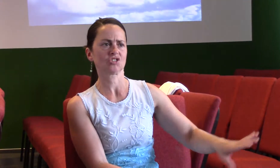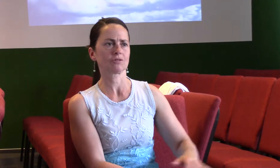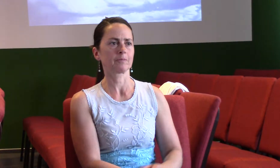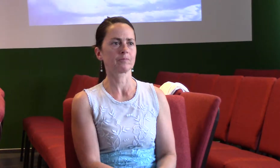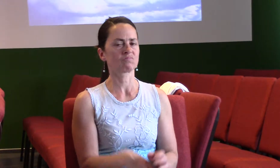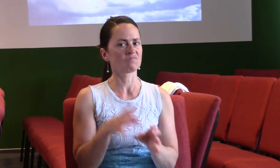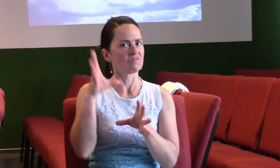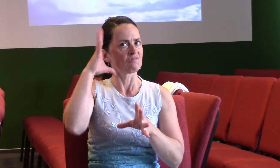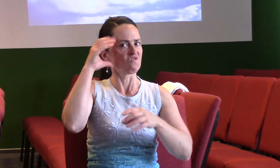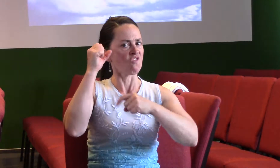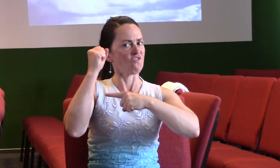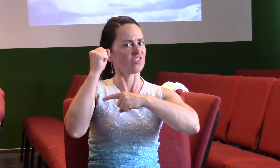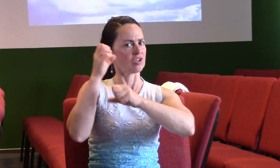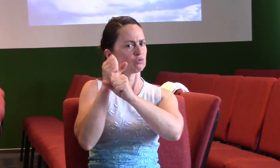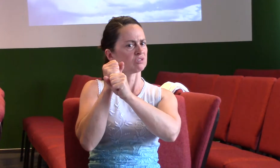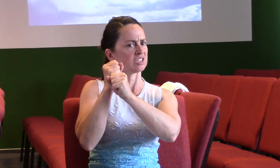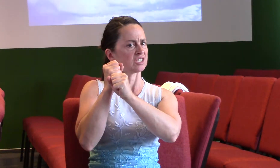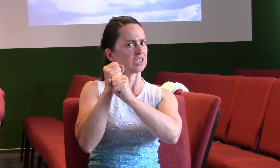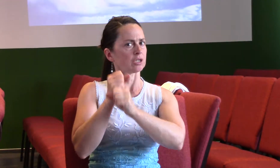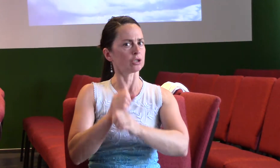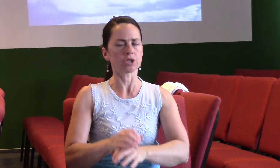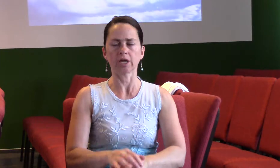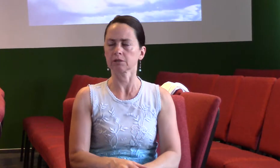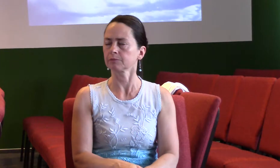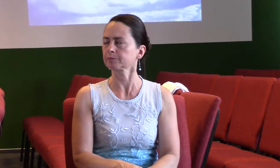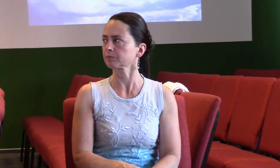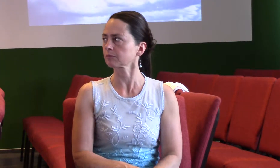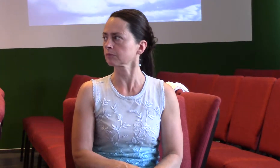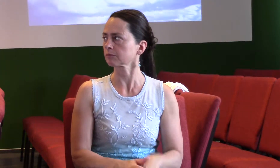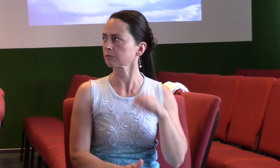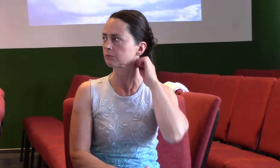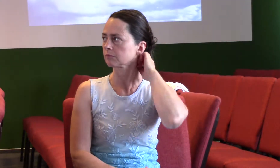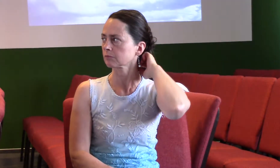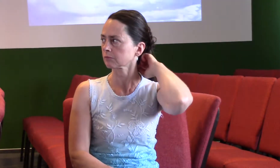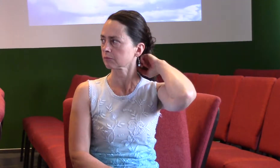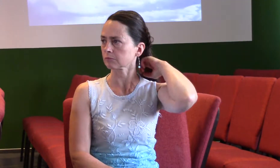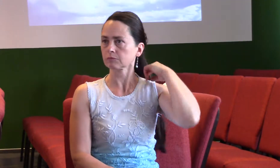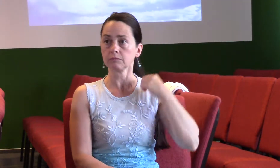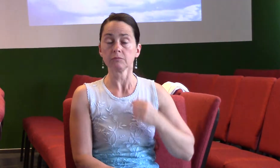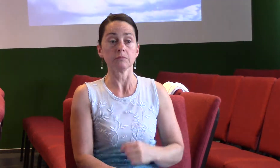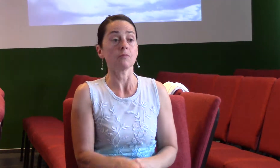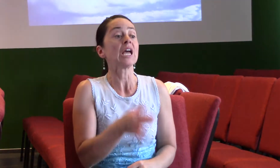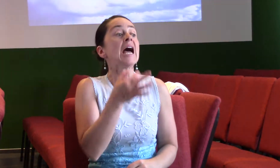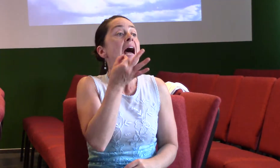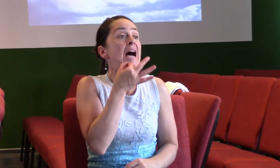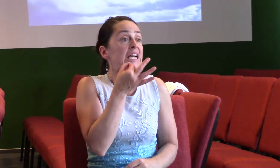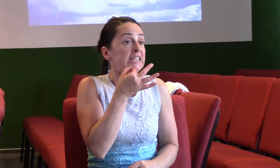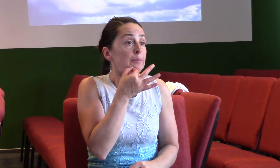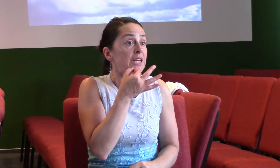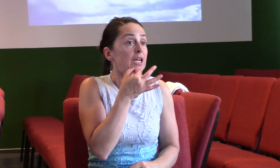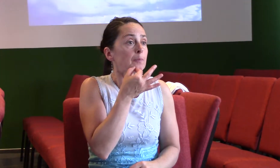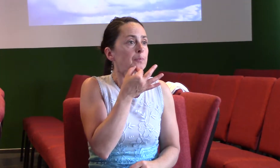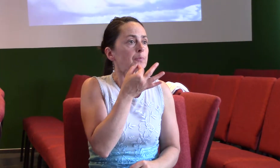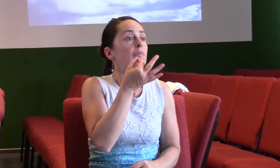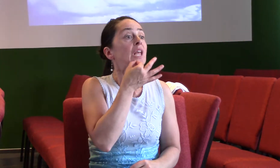může se stát, že ten cíl víry, který nám Bůh dal, je uloupen. A my už nevidíme, že